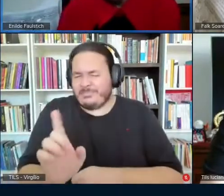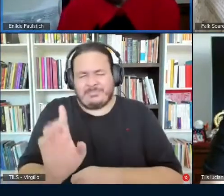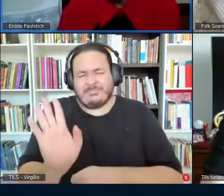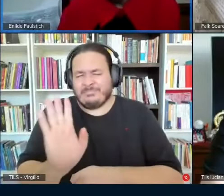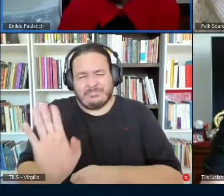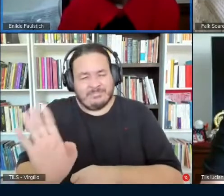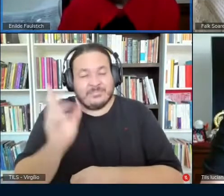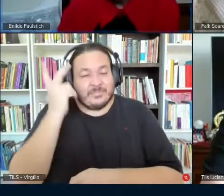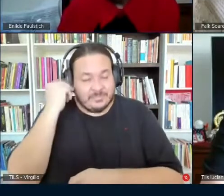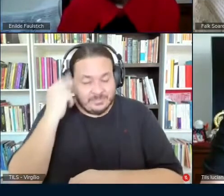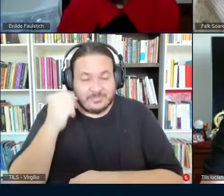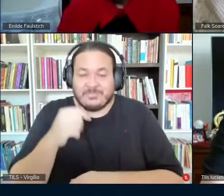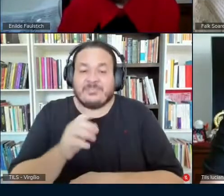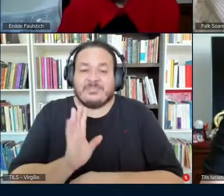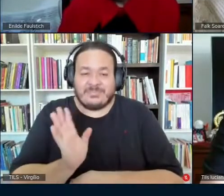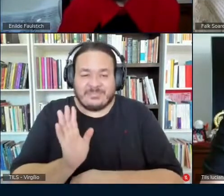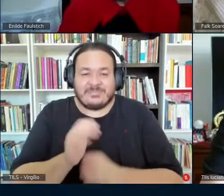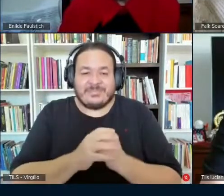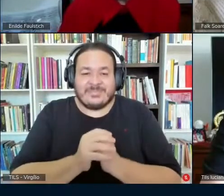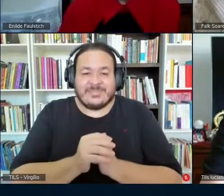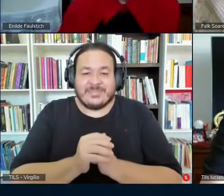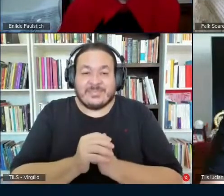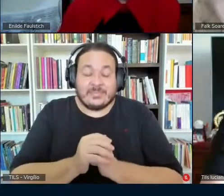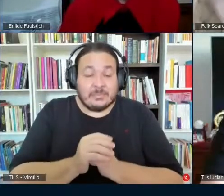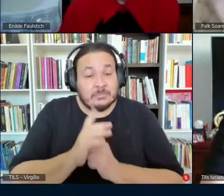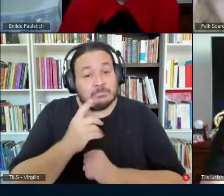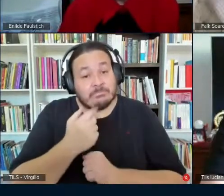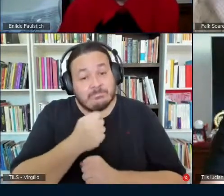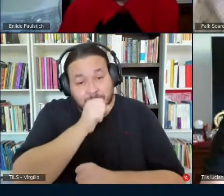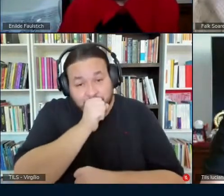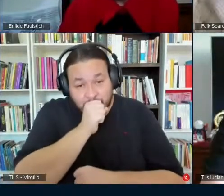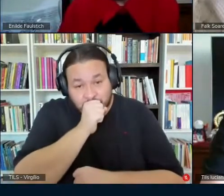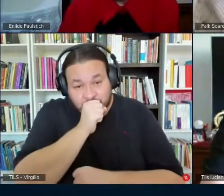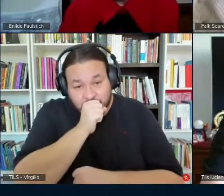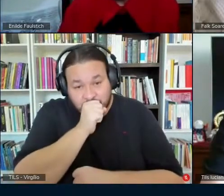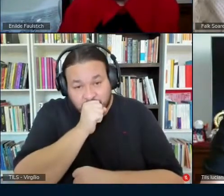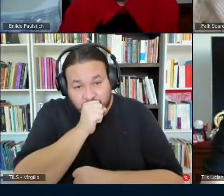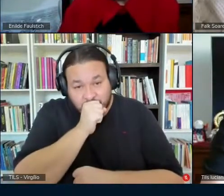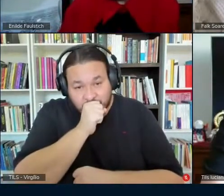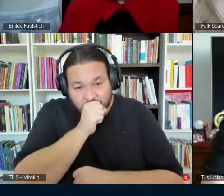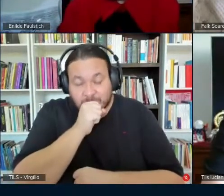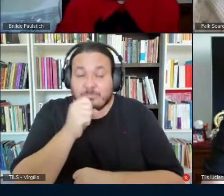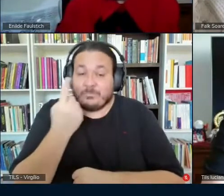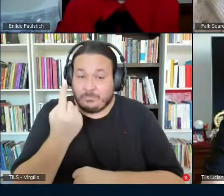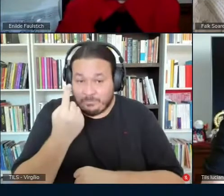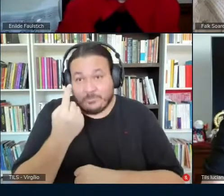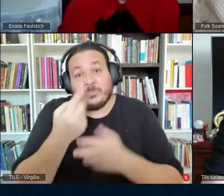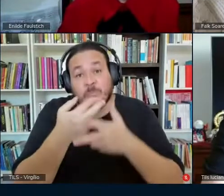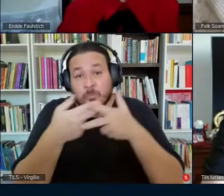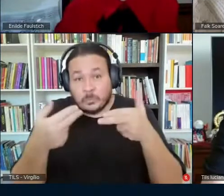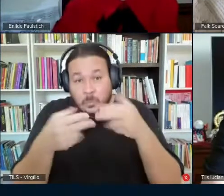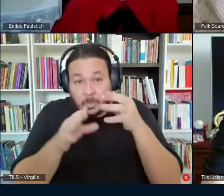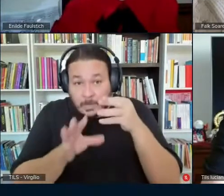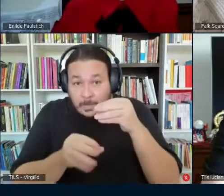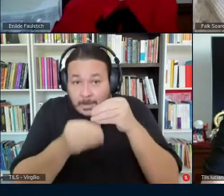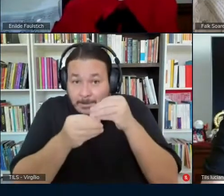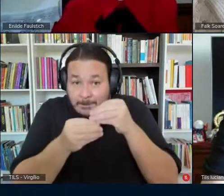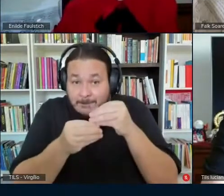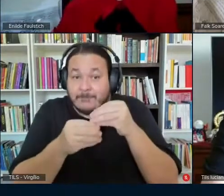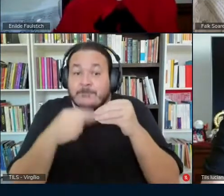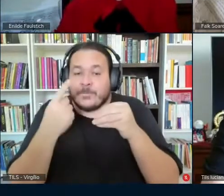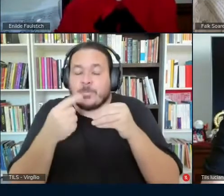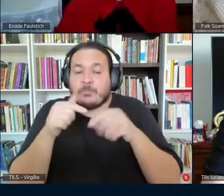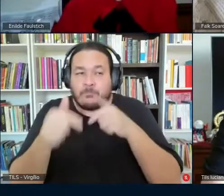que perguntar? Não, de jeito... a única coisa que eu diria no